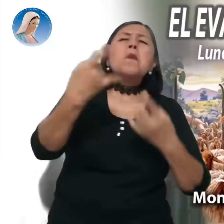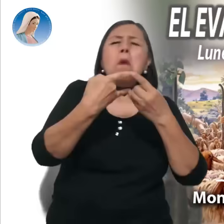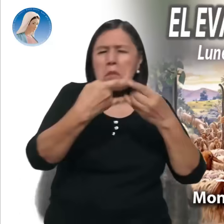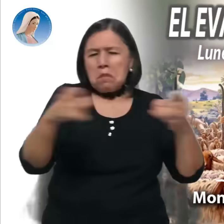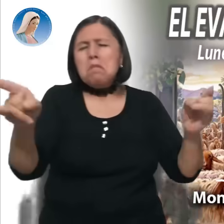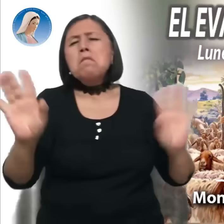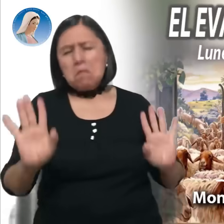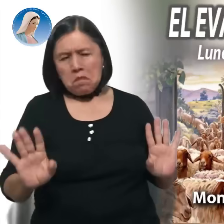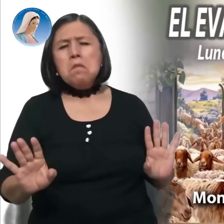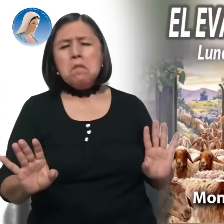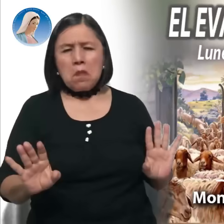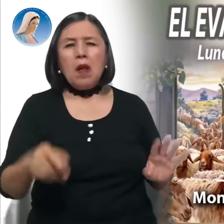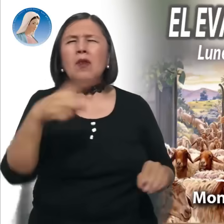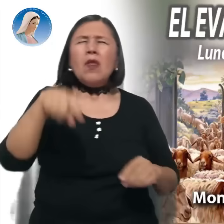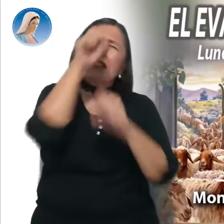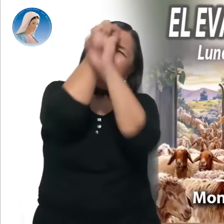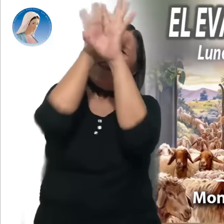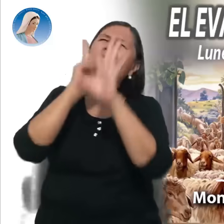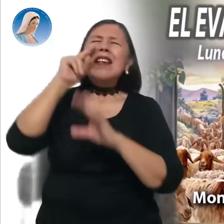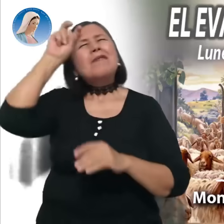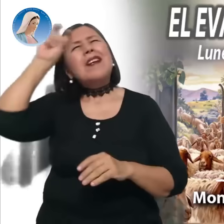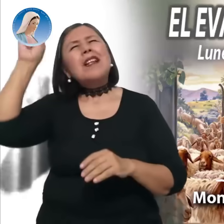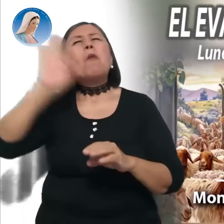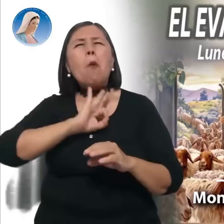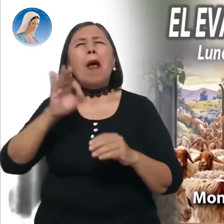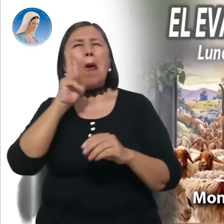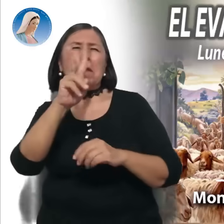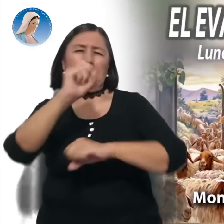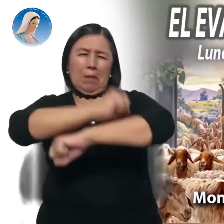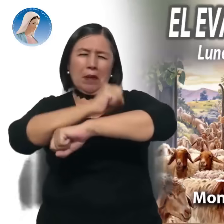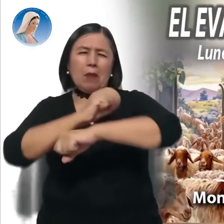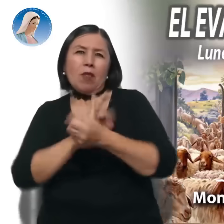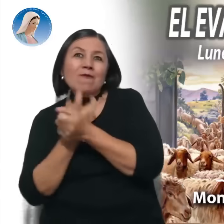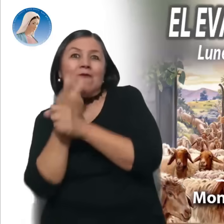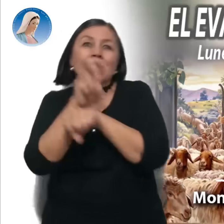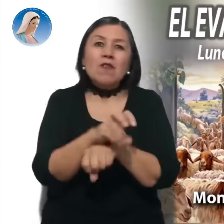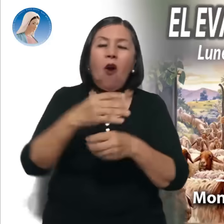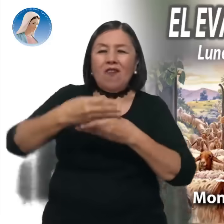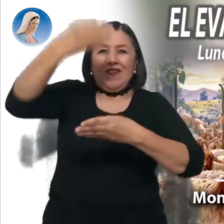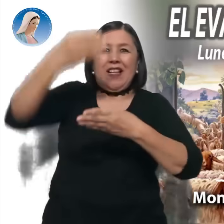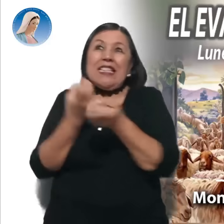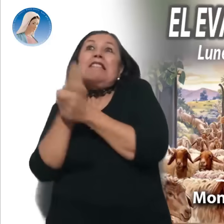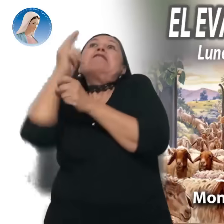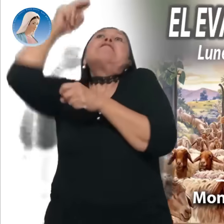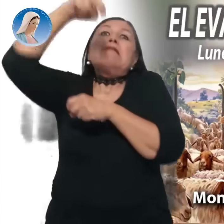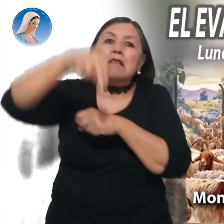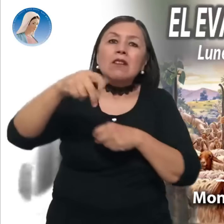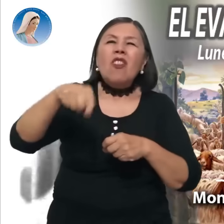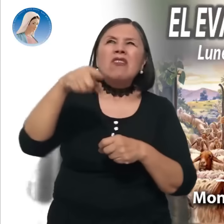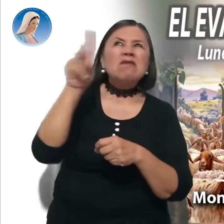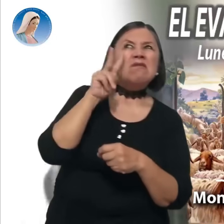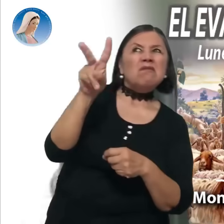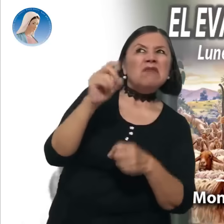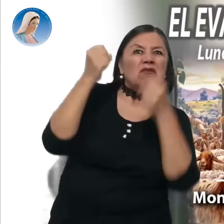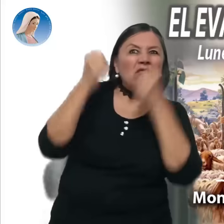abiertas. Imaginemos a alguien entrando por ventanas o brincando bardas. Todo mundo pensaríamos que está